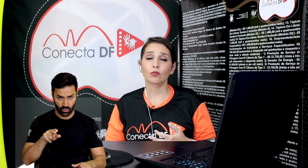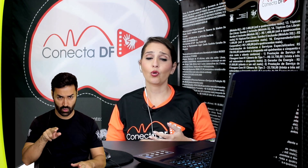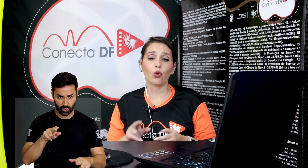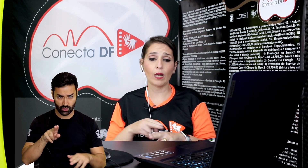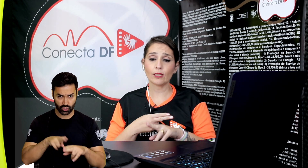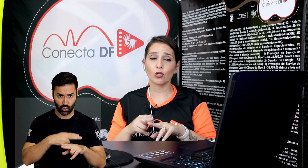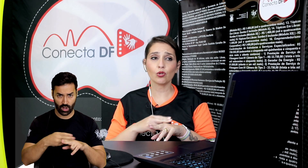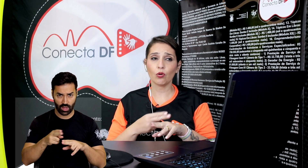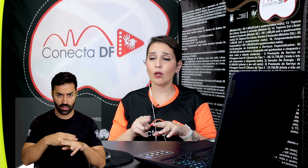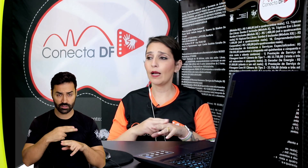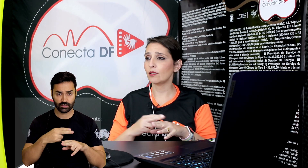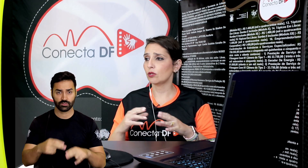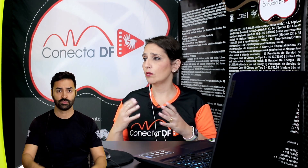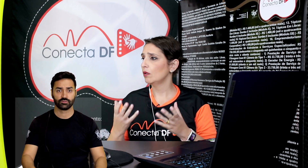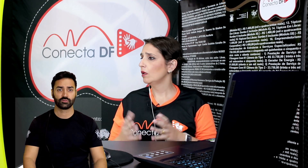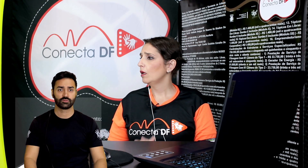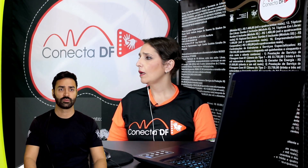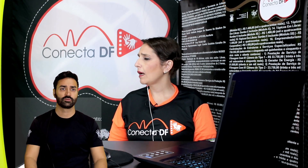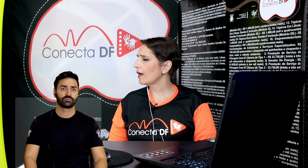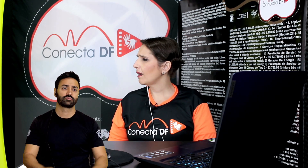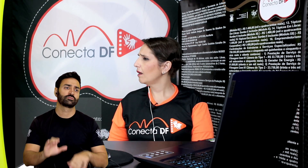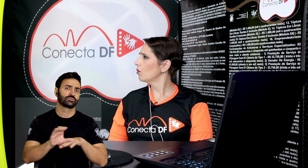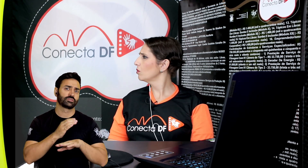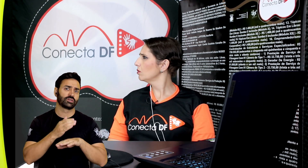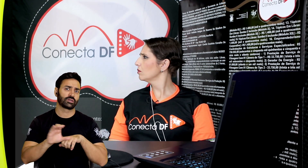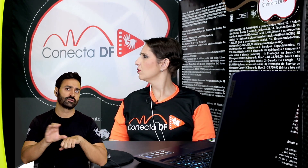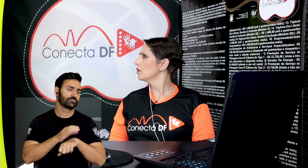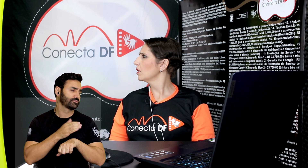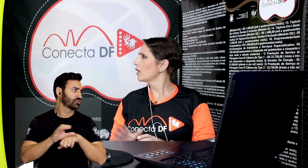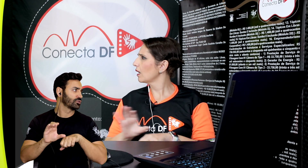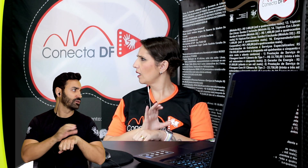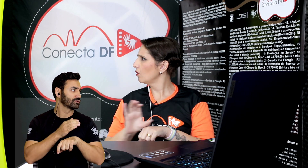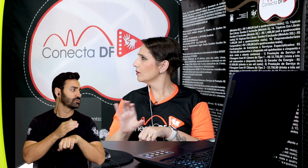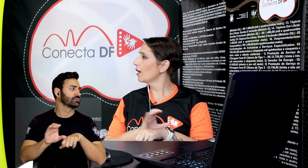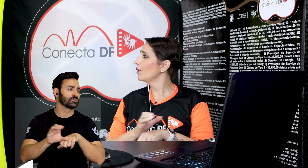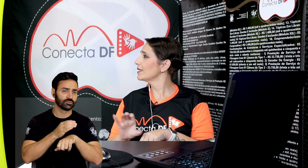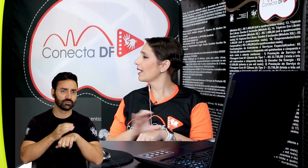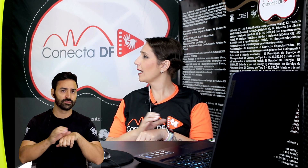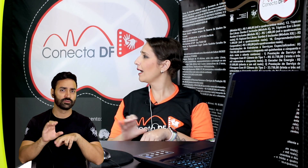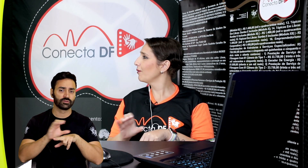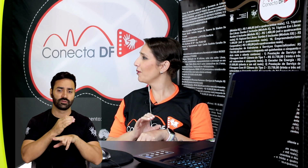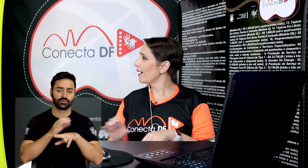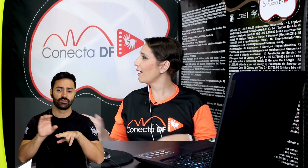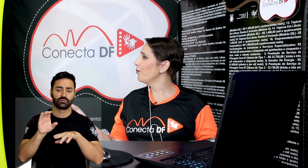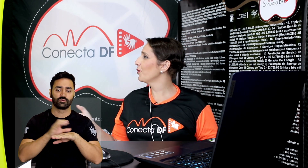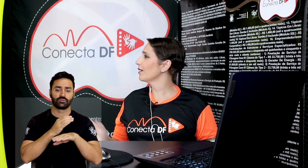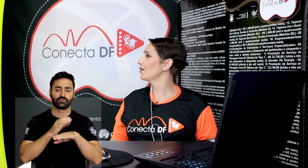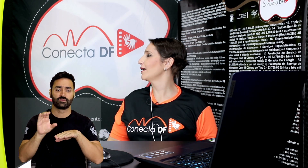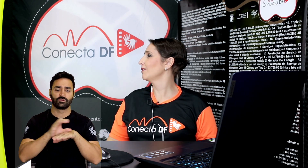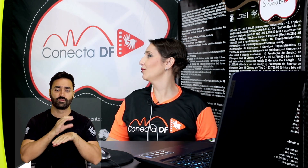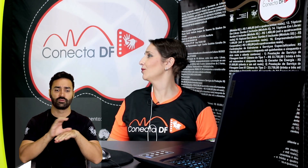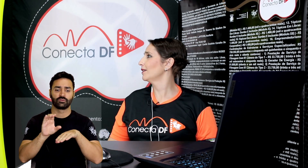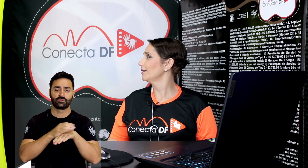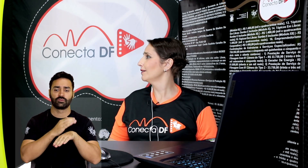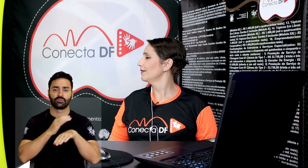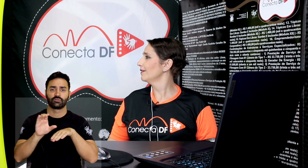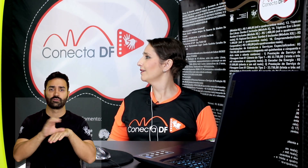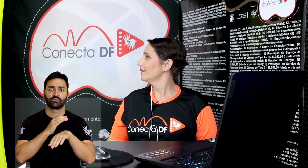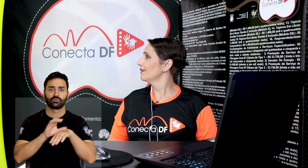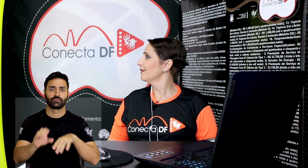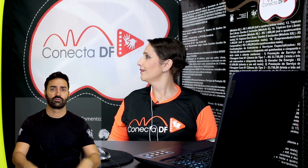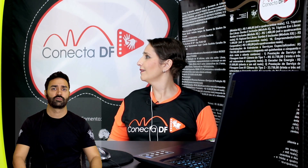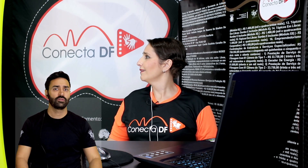Não. Chocolate é o chocolate. Cacau? Não, esse cacau é o cacau morão, criatura.